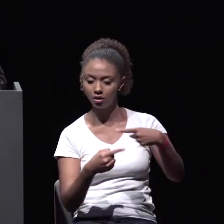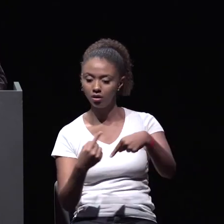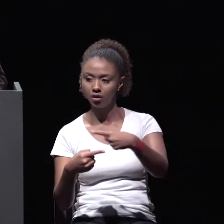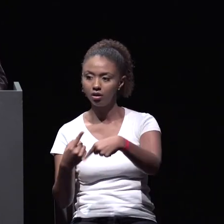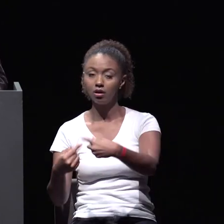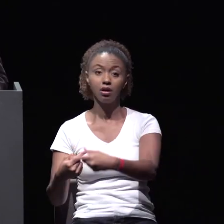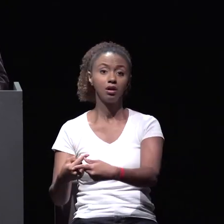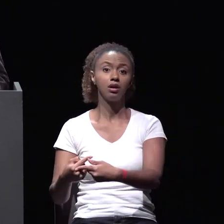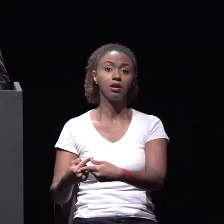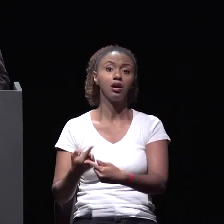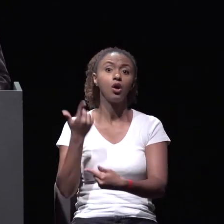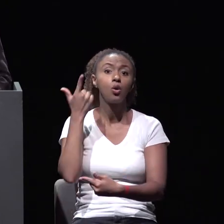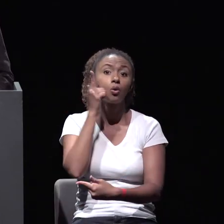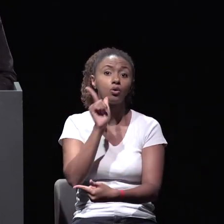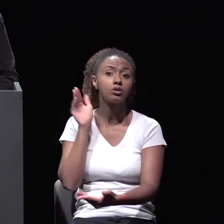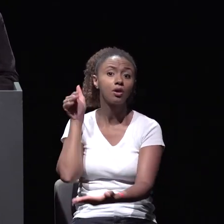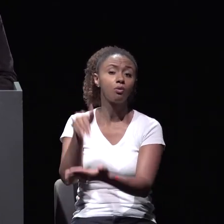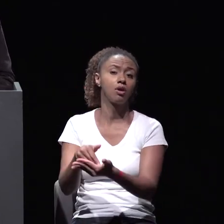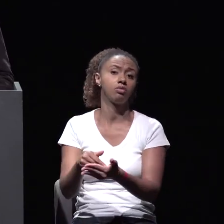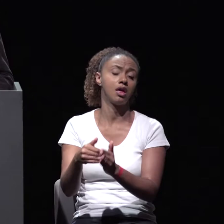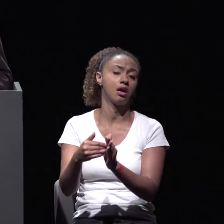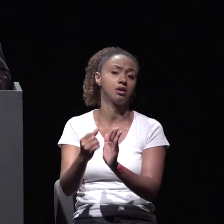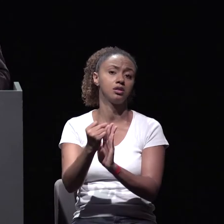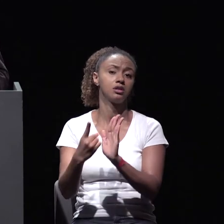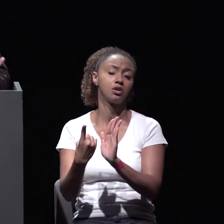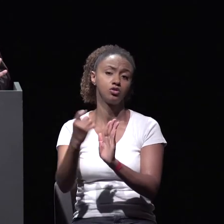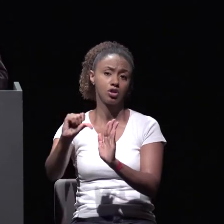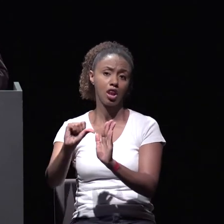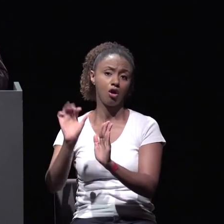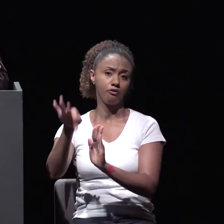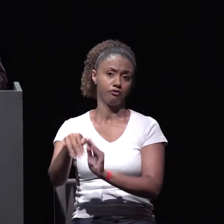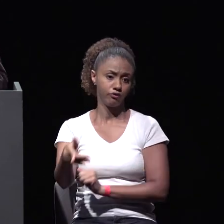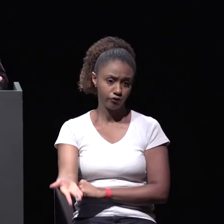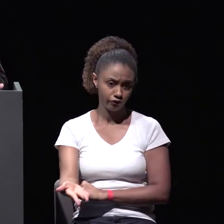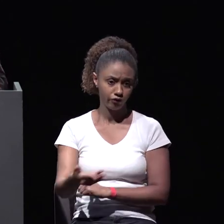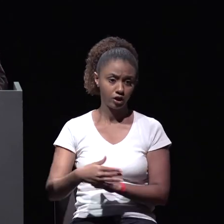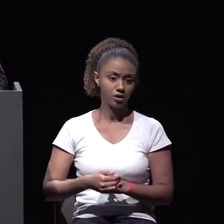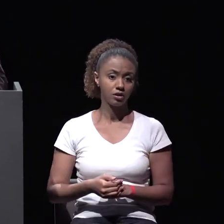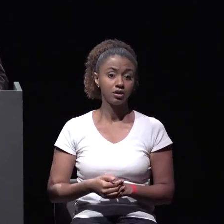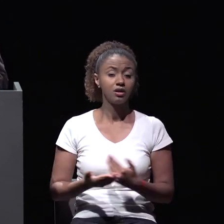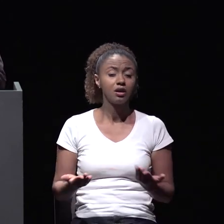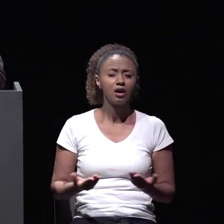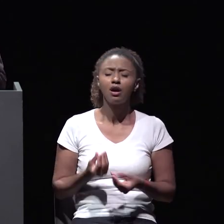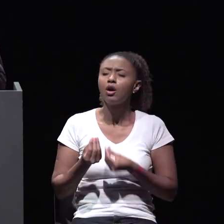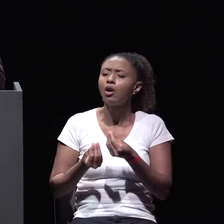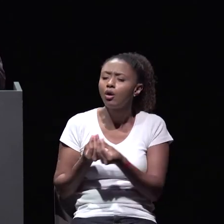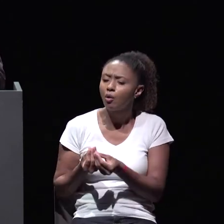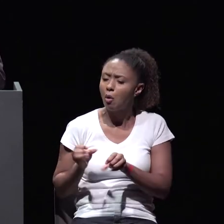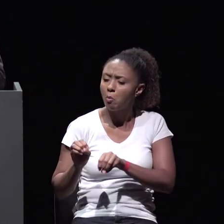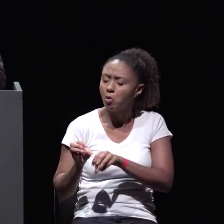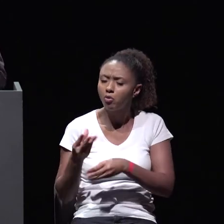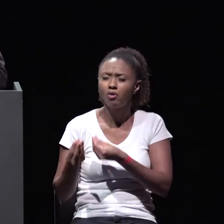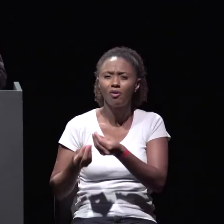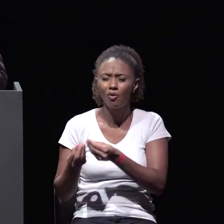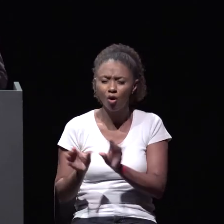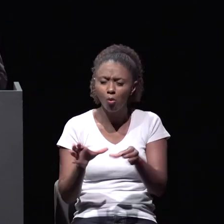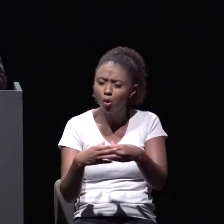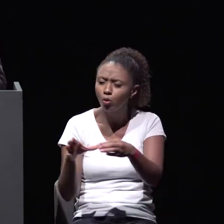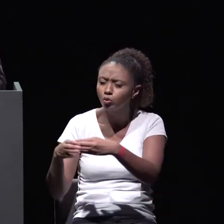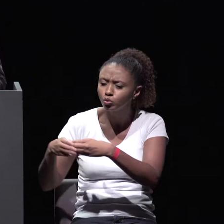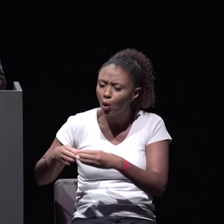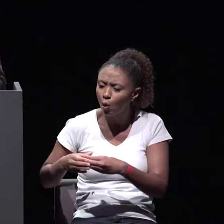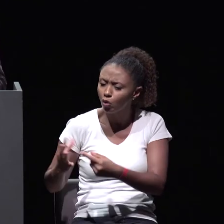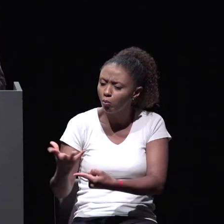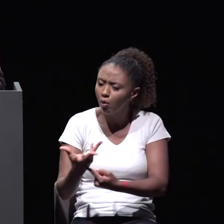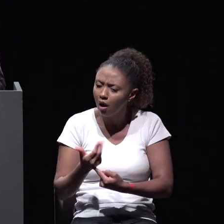sobrevivido basicamente até o final do século 19 como acontece essa formação que grupos é esse que grupos de artistas